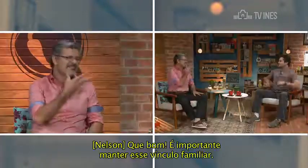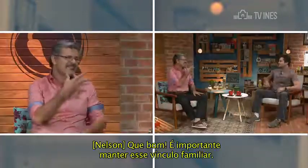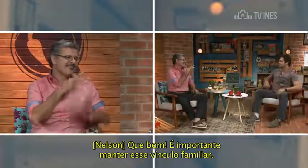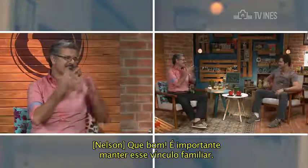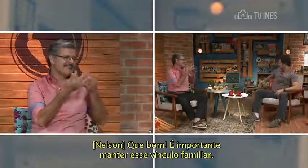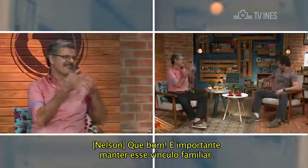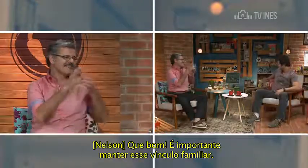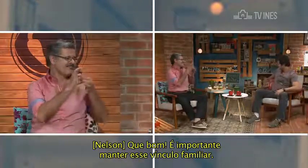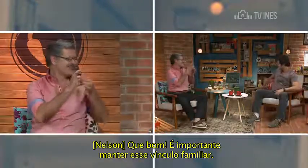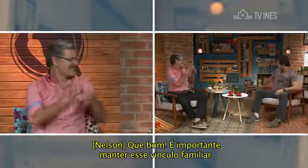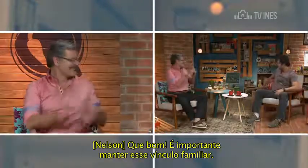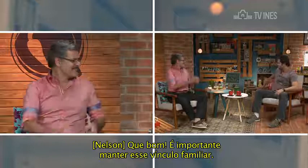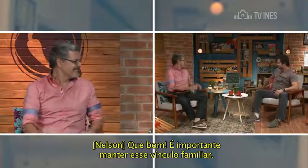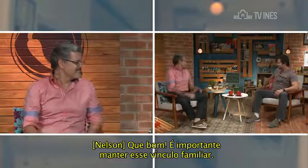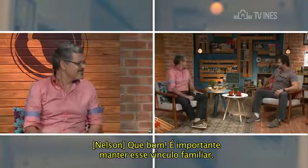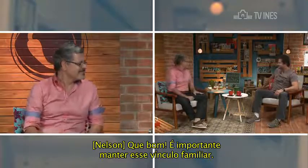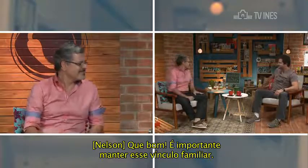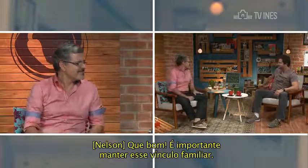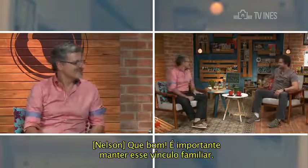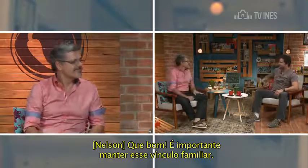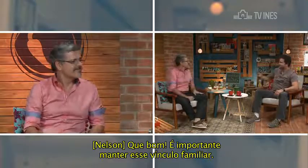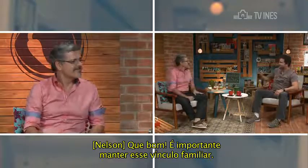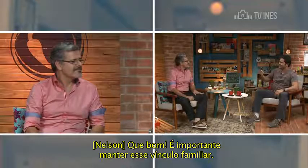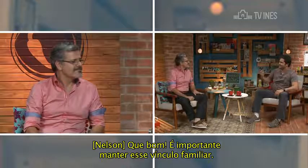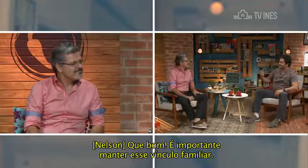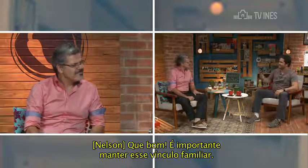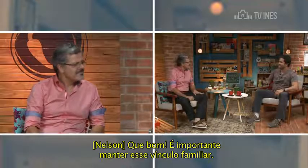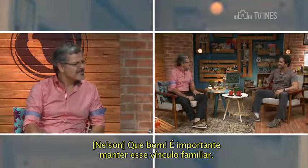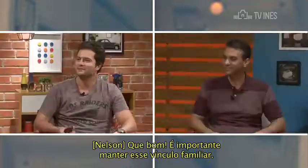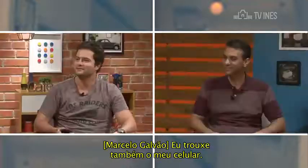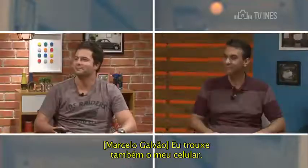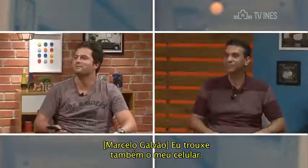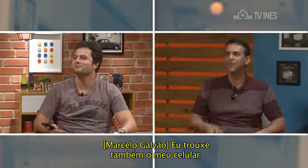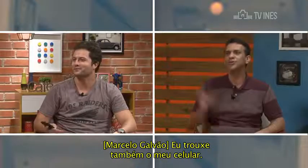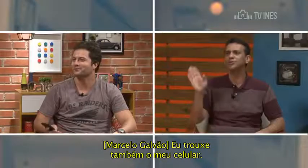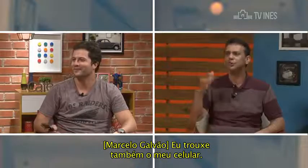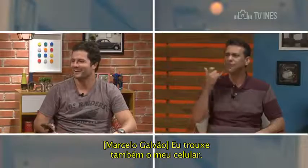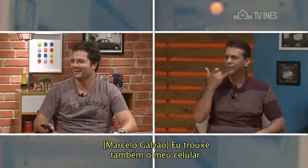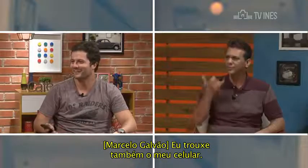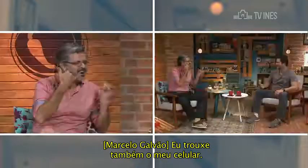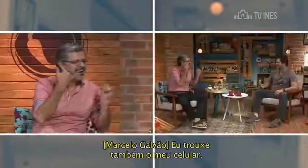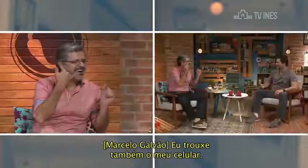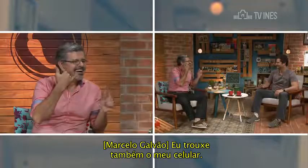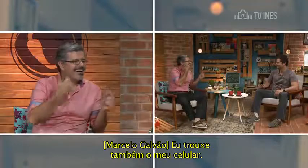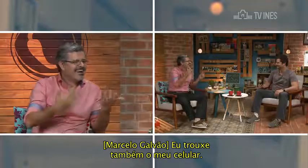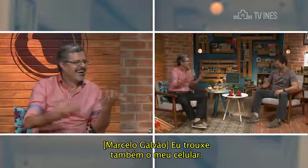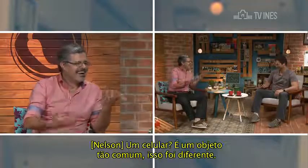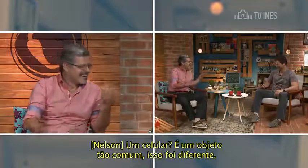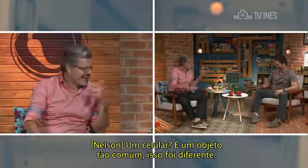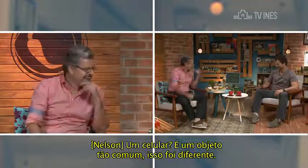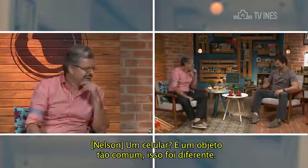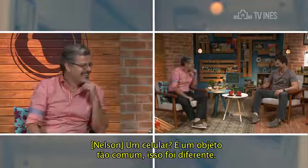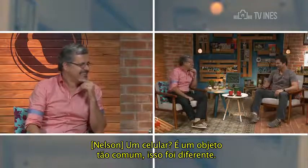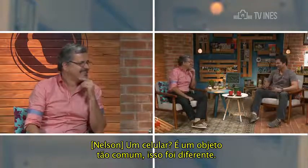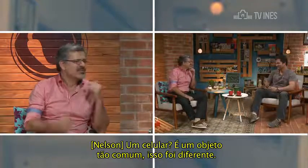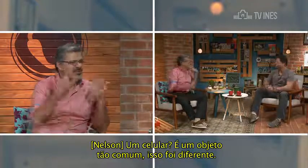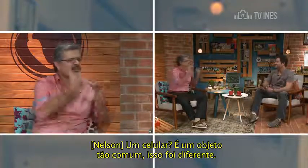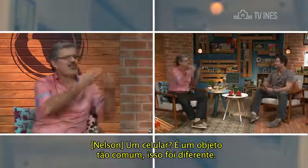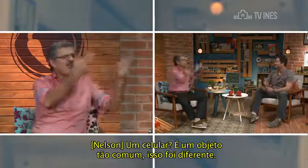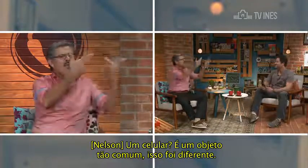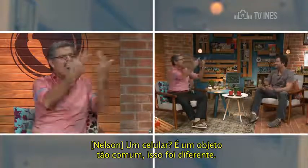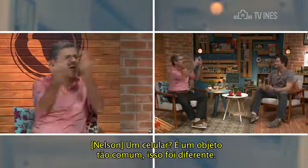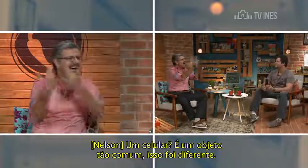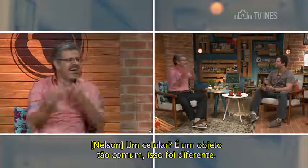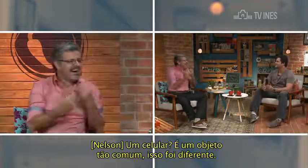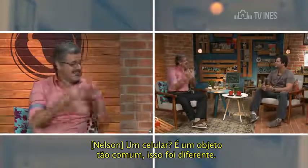Que bom. É importante manter esse vínculo familiar. E eu trouxe também o meu celular. Um celular? Porque é um